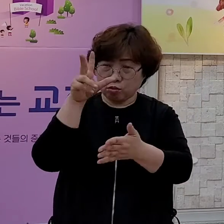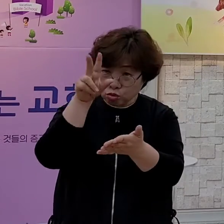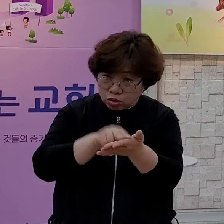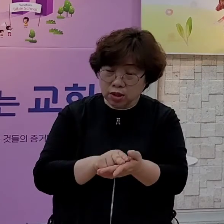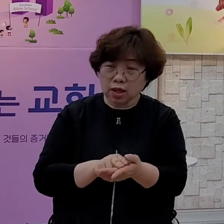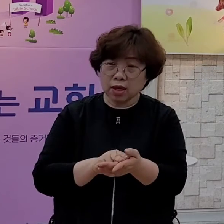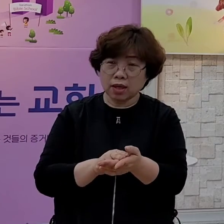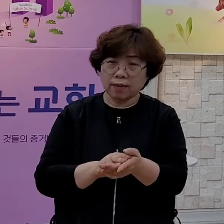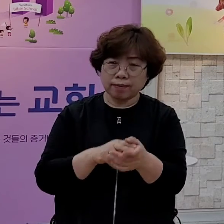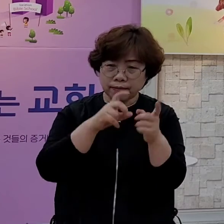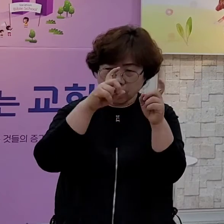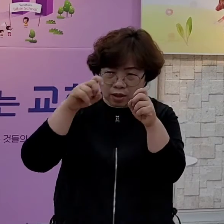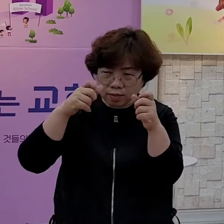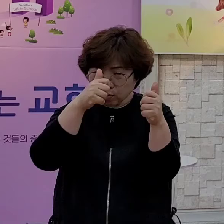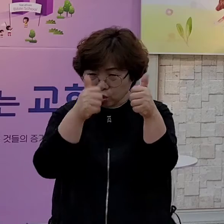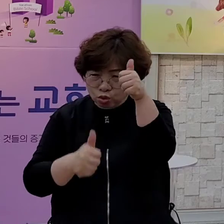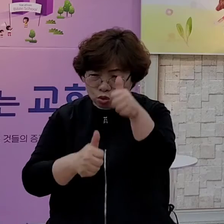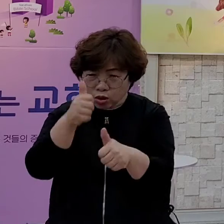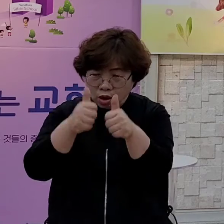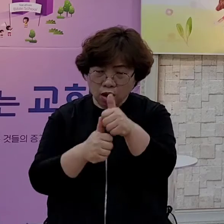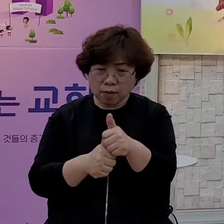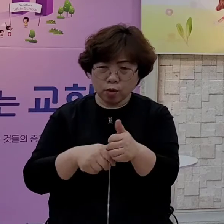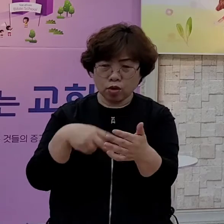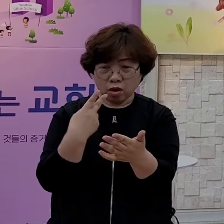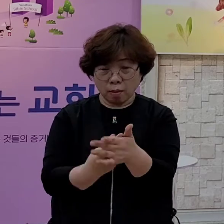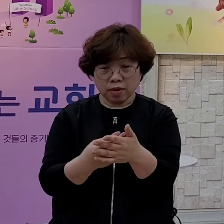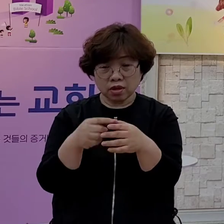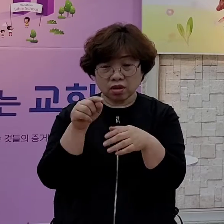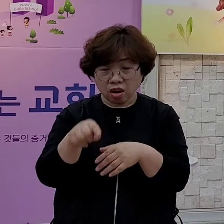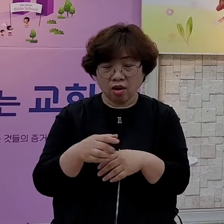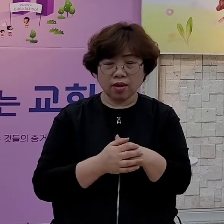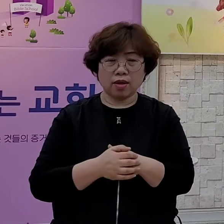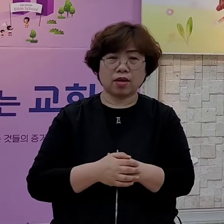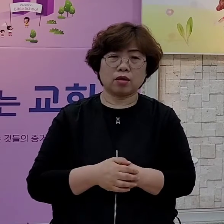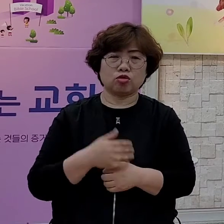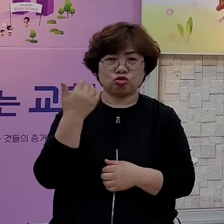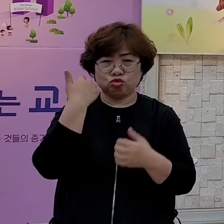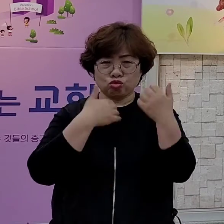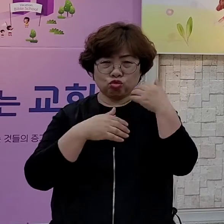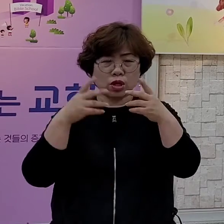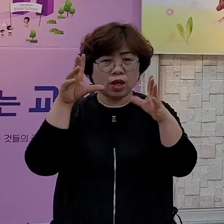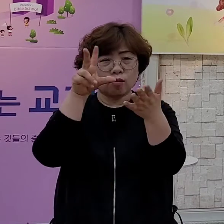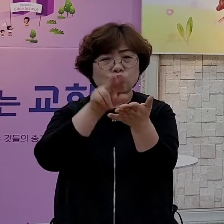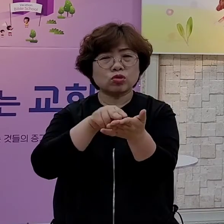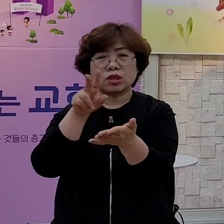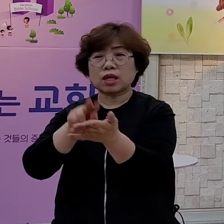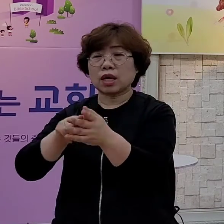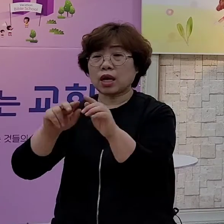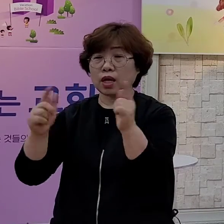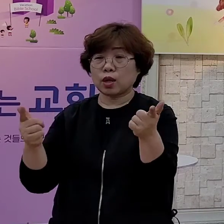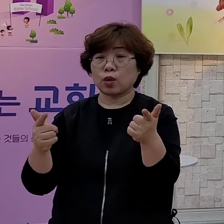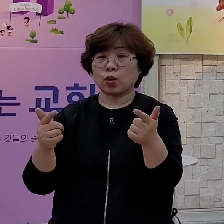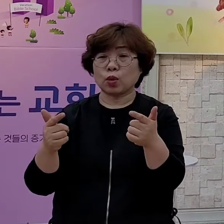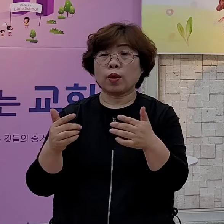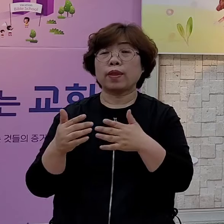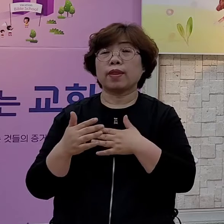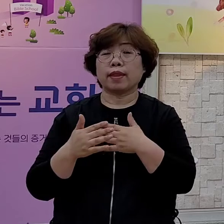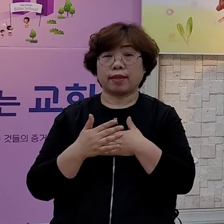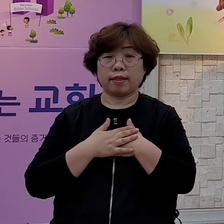유혹이 오고 넘어졌을 때 누구의 문제가 아니라 미혹이 오더라도 그것을 붙잡고 안 붙잡고는